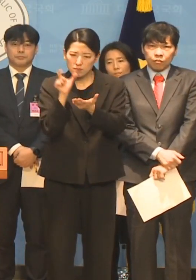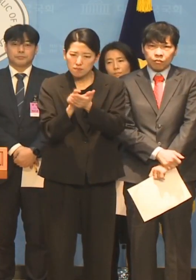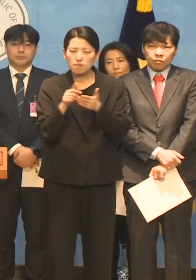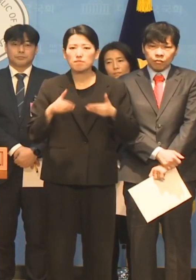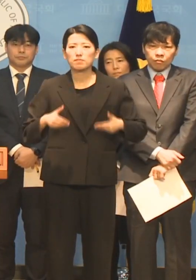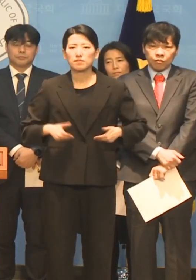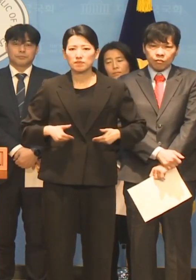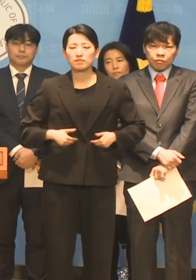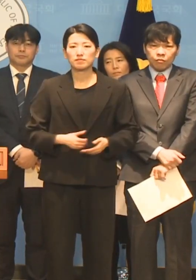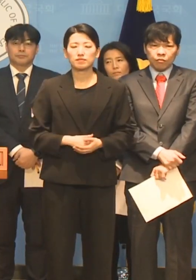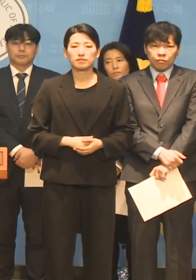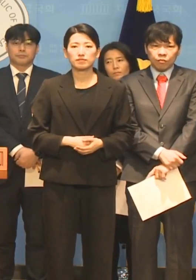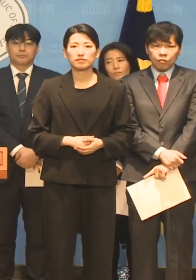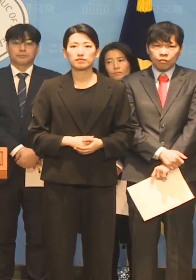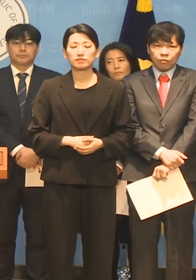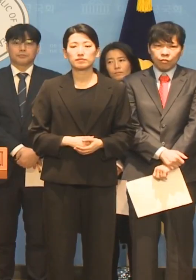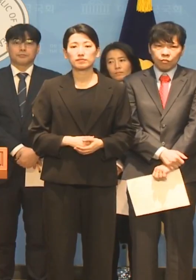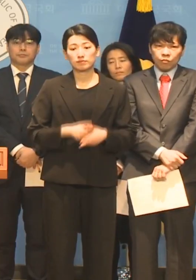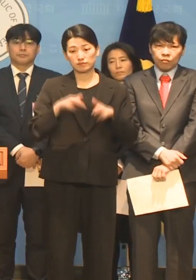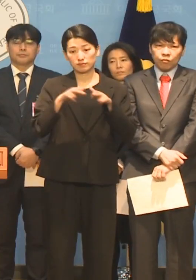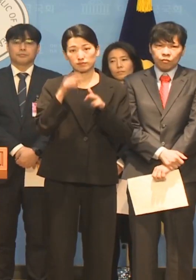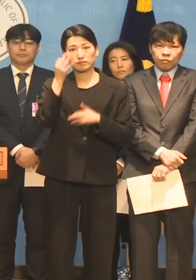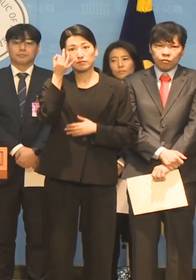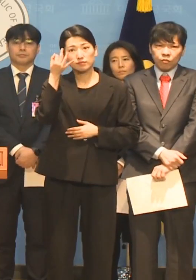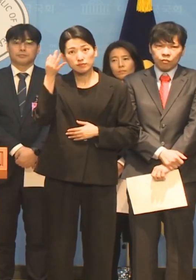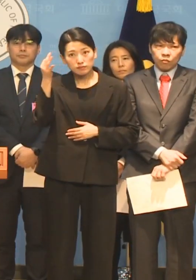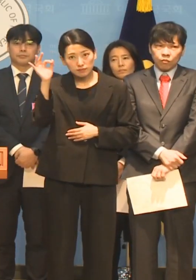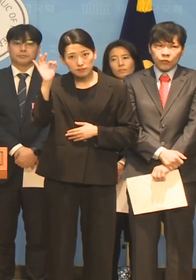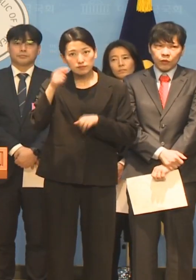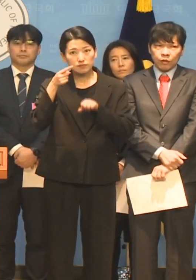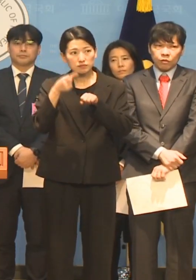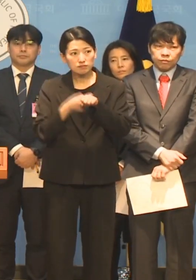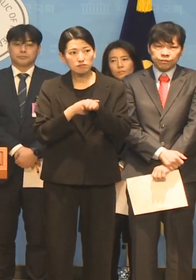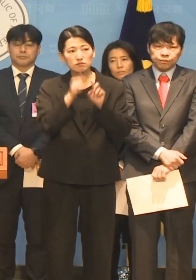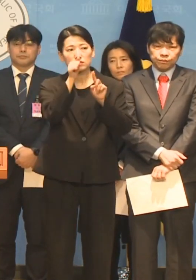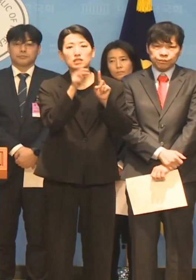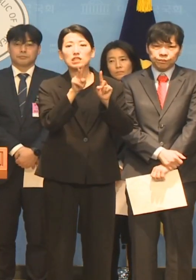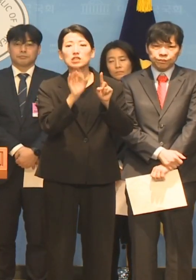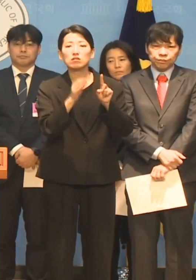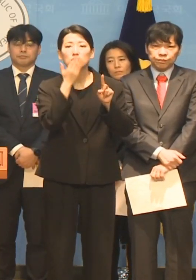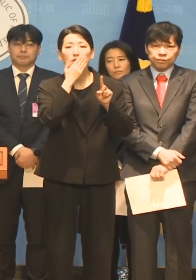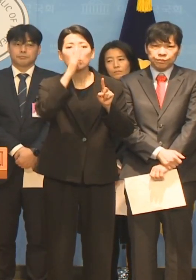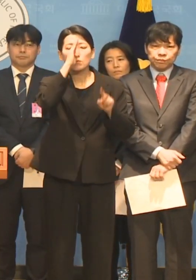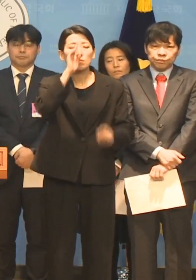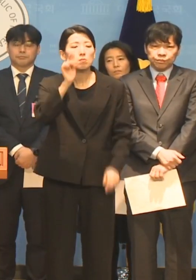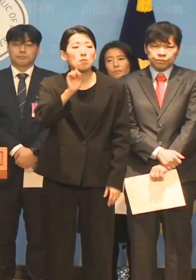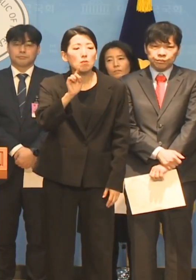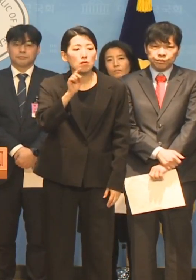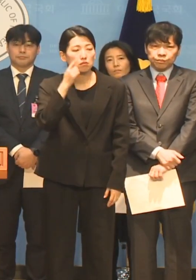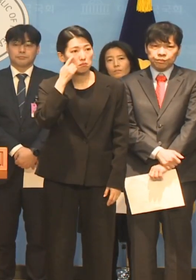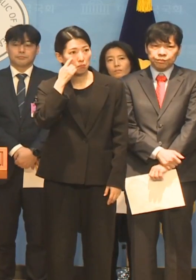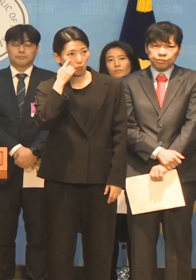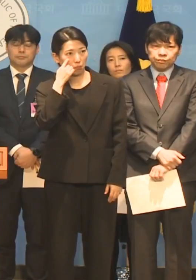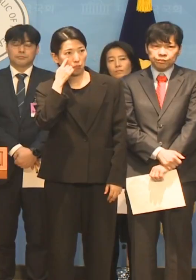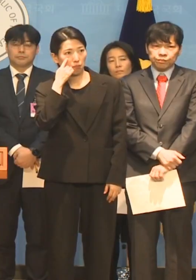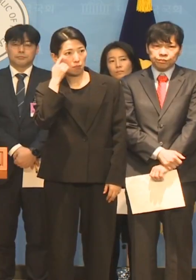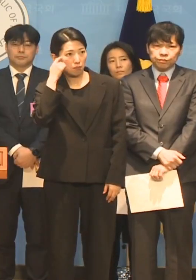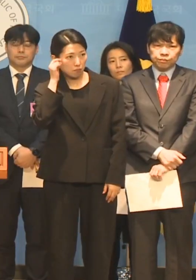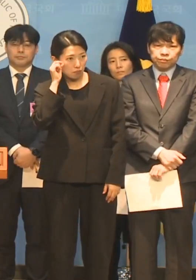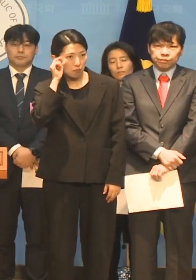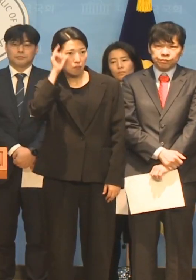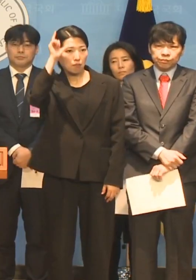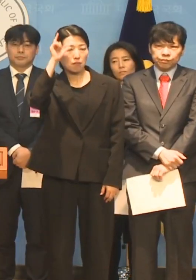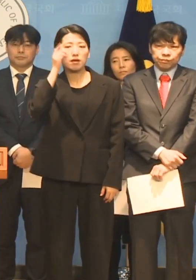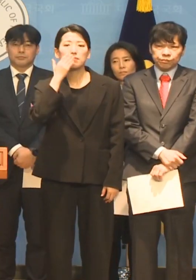일형당뇨병의 장애 인정은 질병 자체에 대한 사회적 시선을 획기적으로 개선할 수 있습니다. 또한 일반